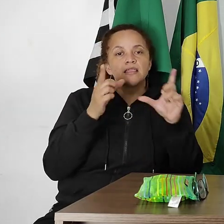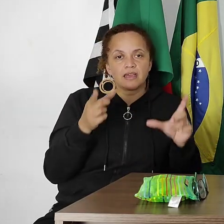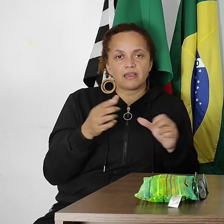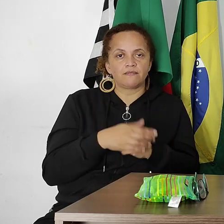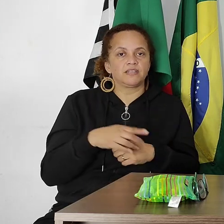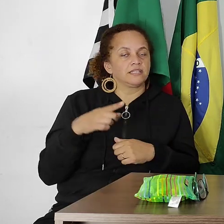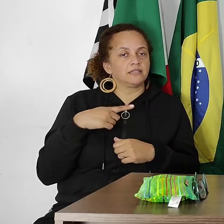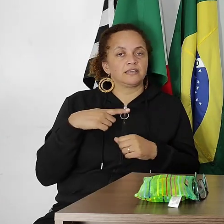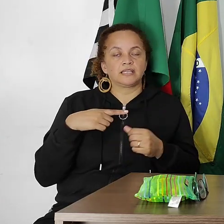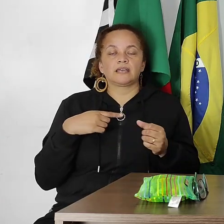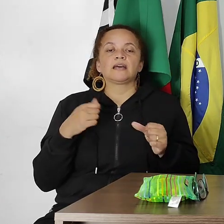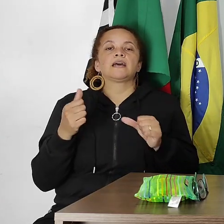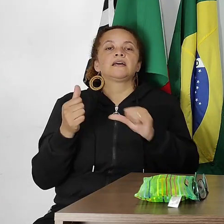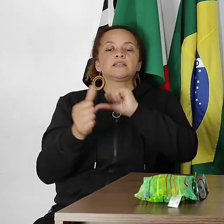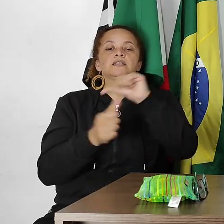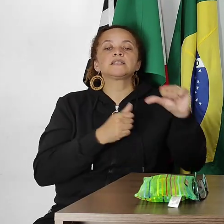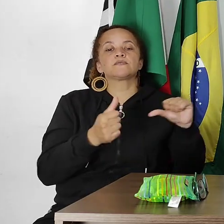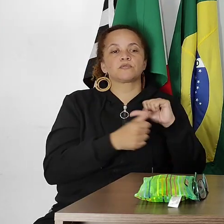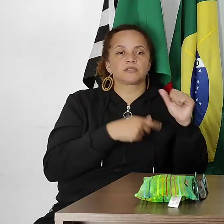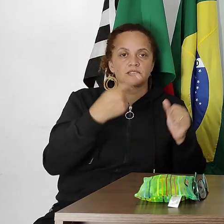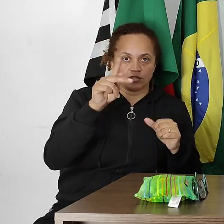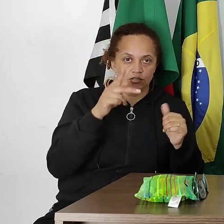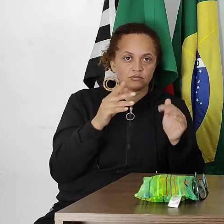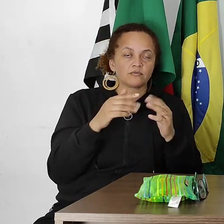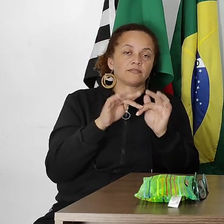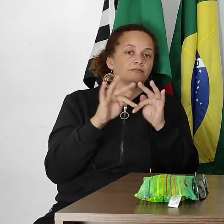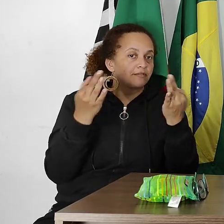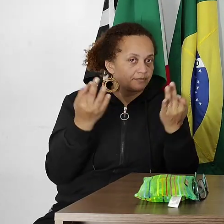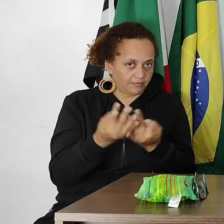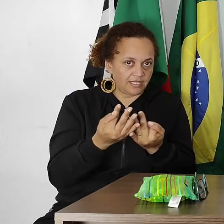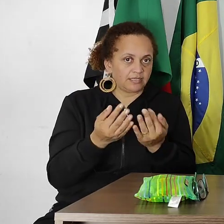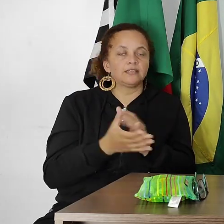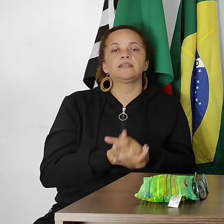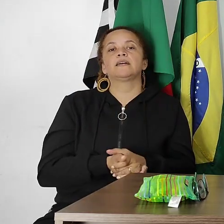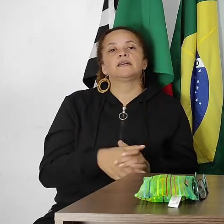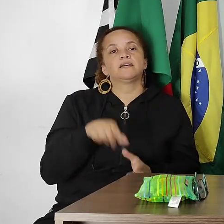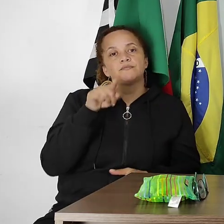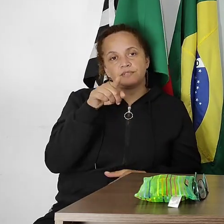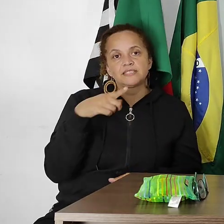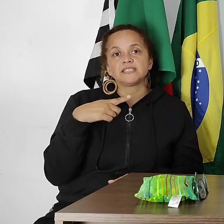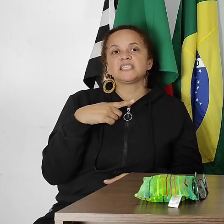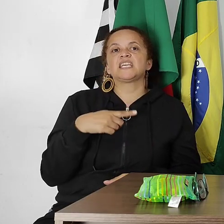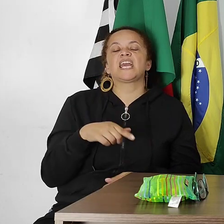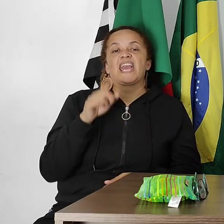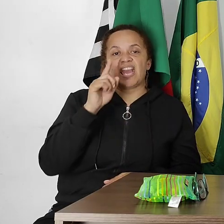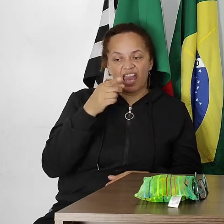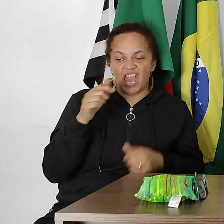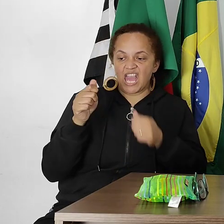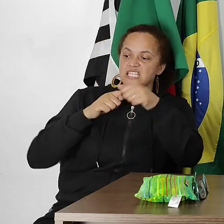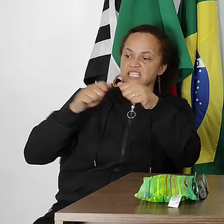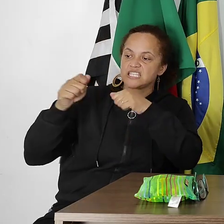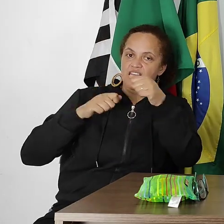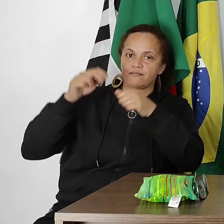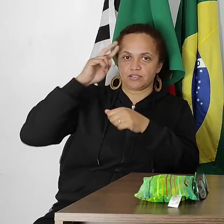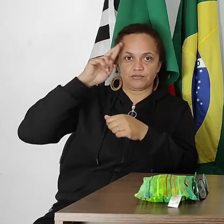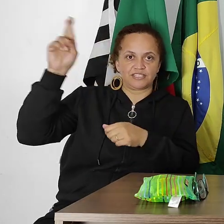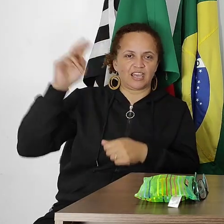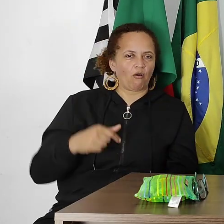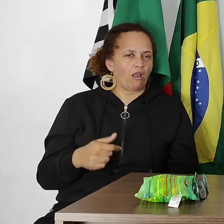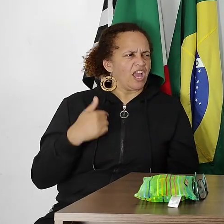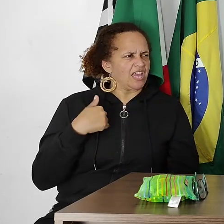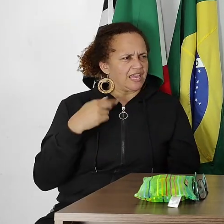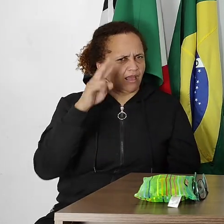restaurar a tua casa, Deus está mandando falar isso para você, Deus falou que você vai ser uma serva dele. E eu lembro que eu dava risada, eu falava,